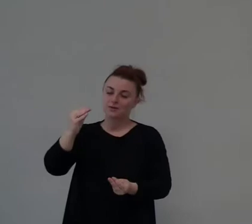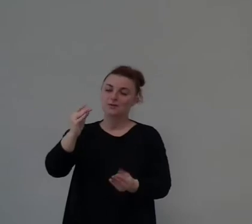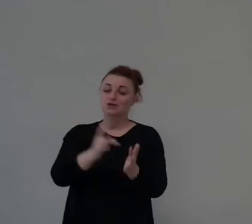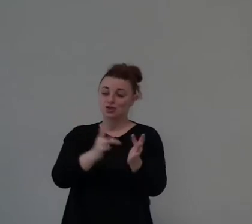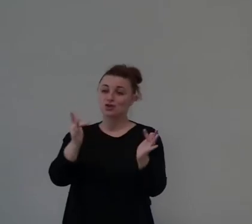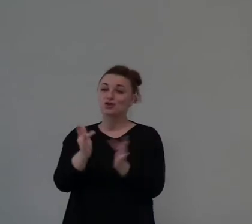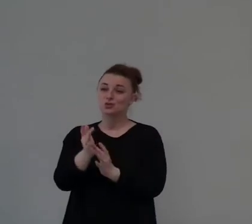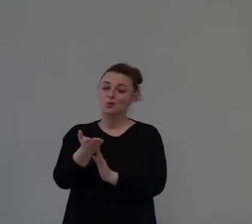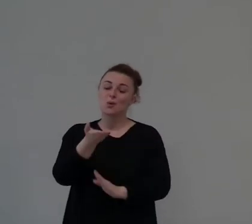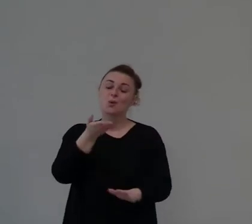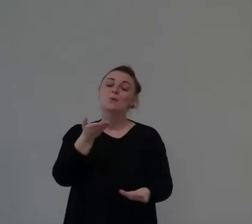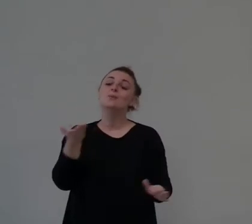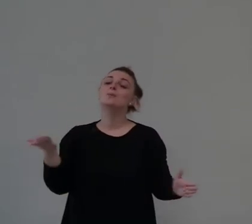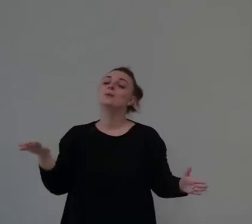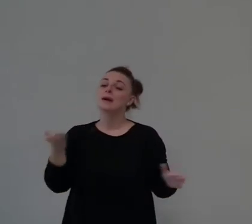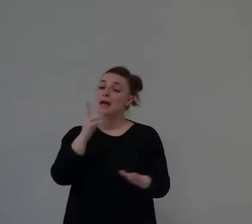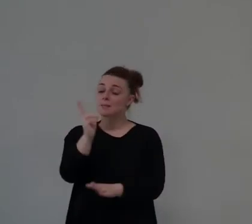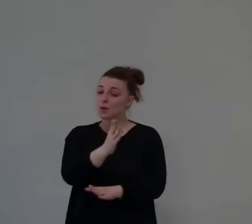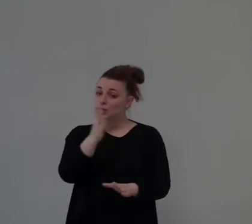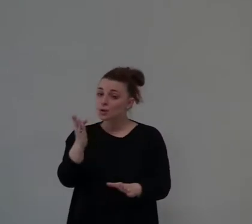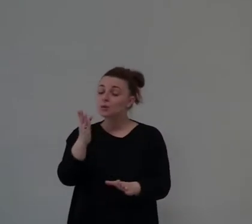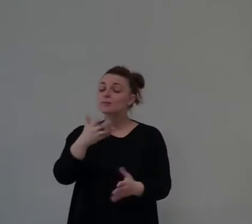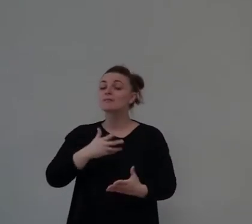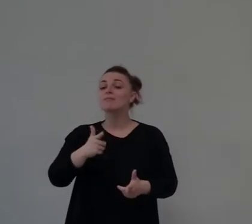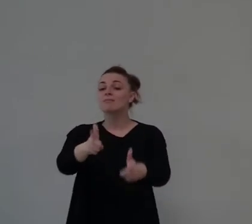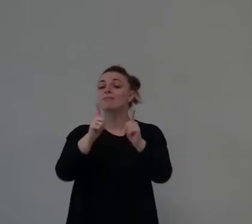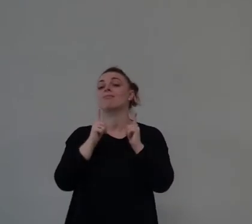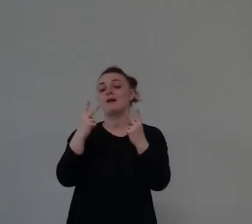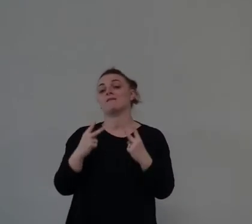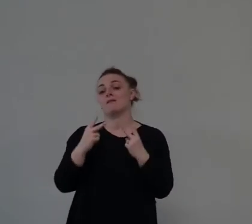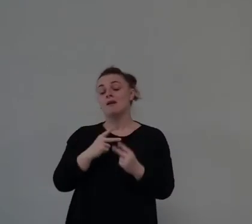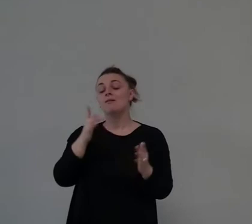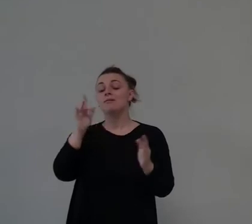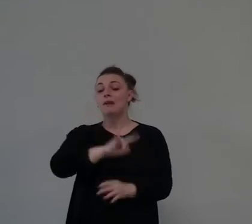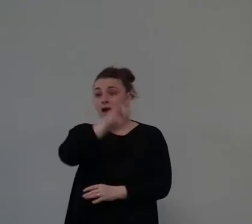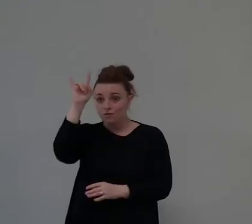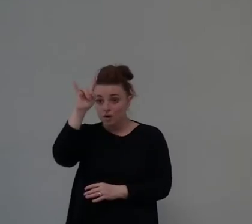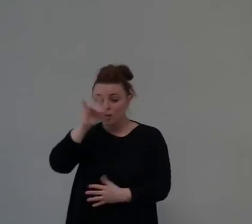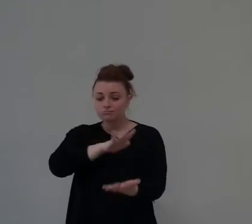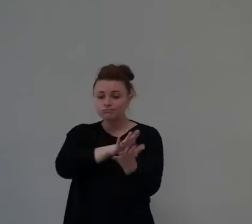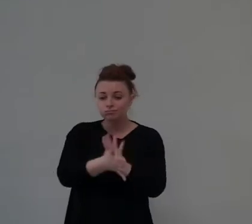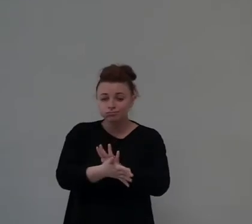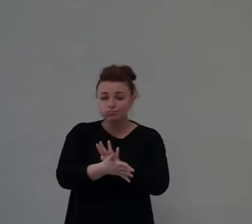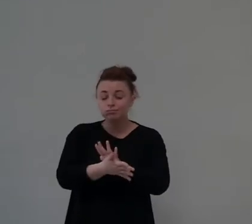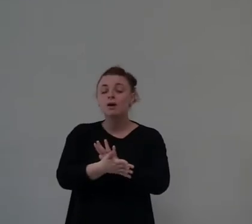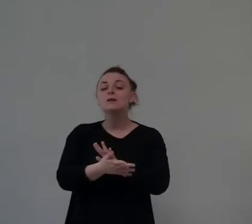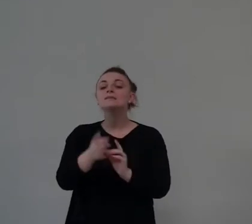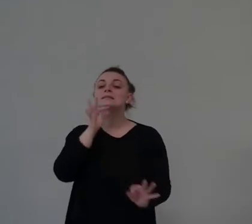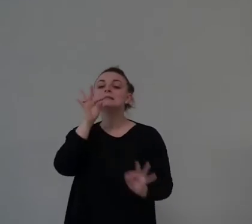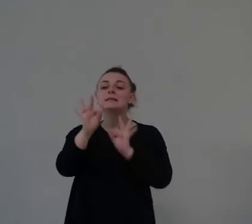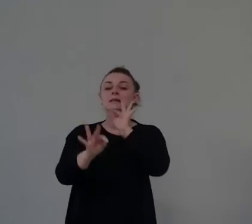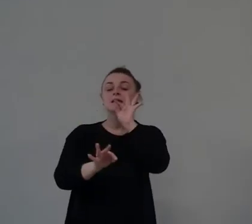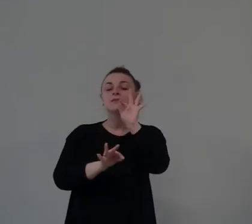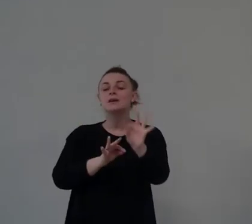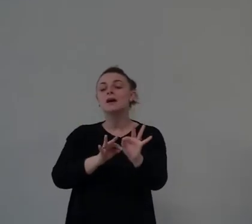2 settimane. Il diavolo è sconfitto, il diavolo è sconfitto e il banchetto inizia. E c'è scritto che gli angeli